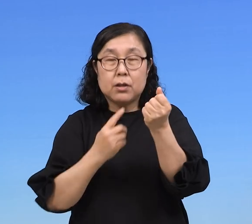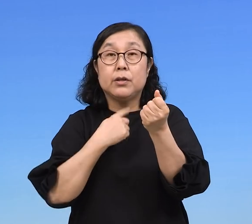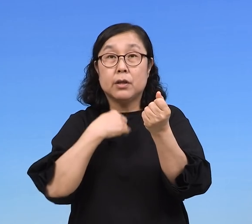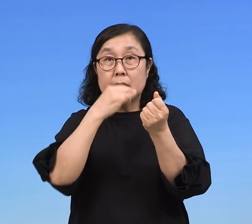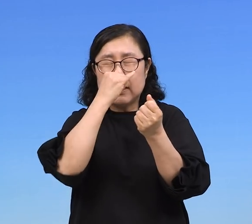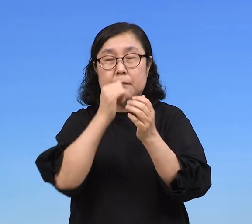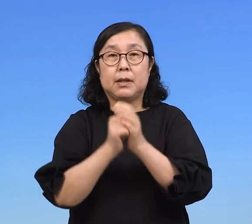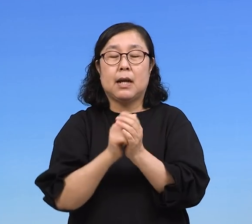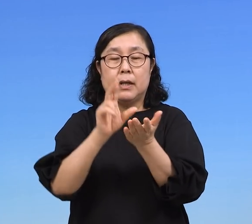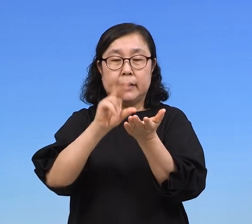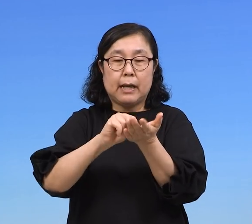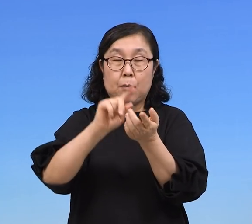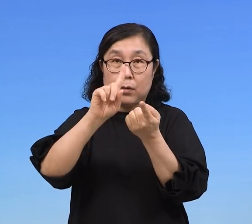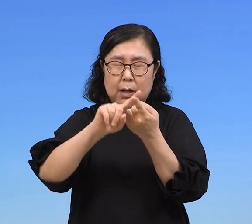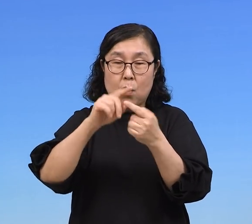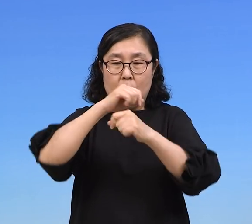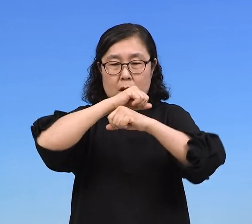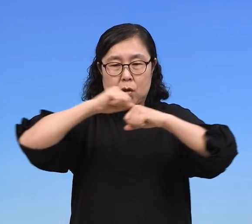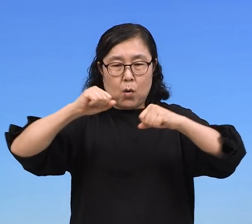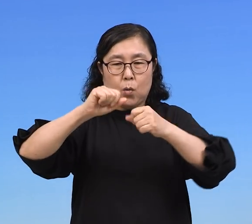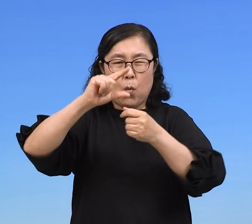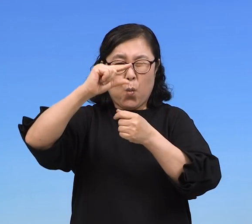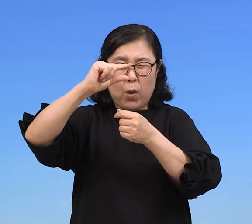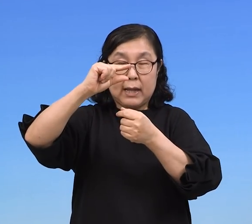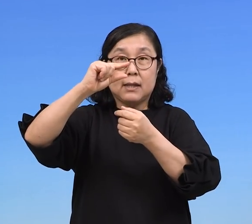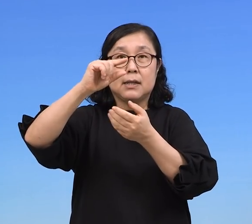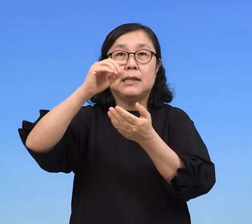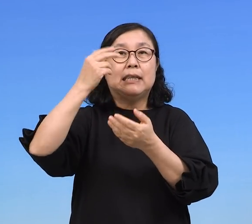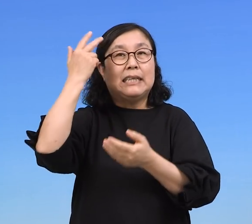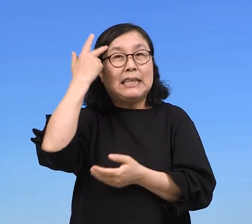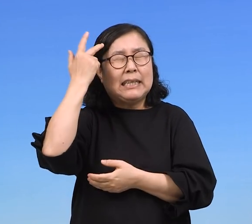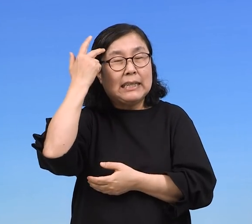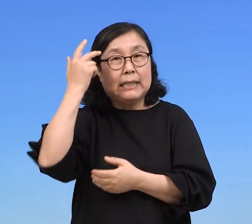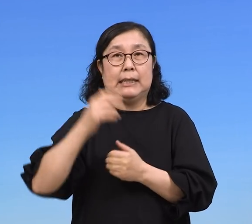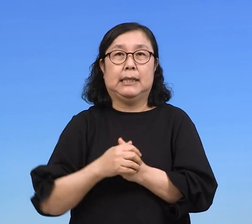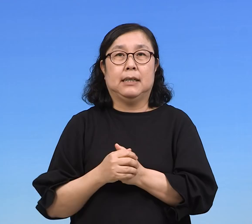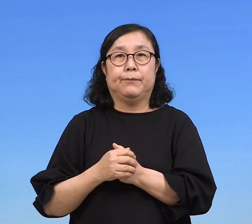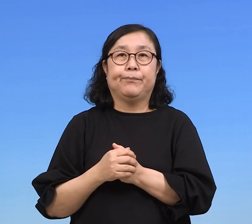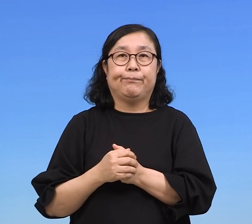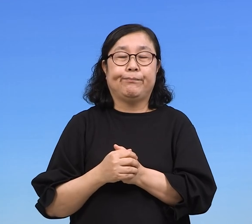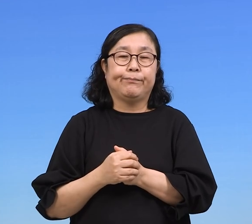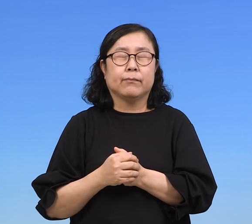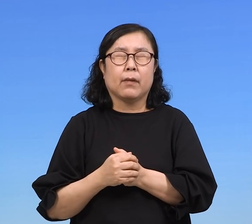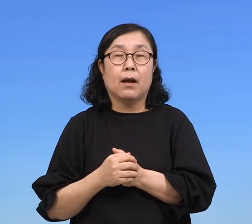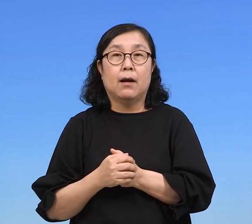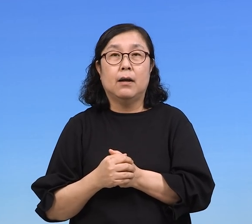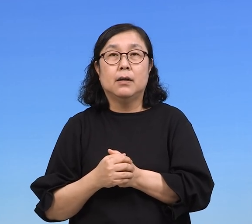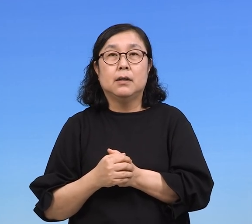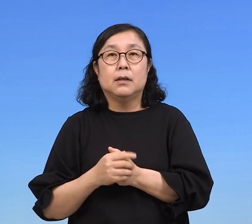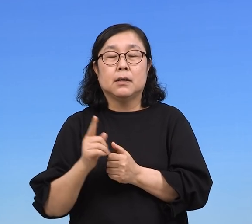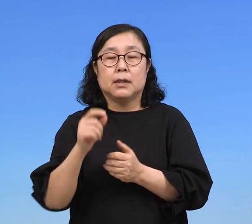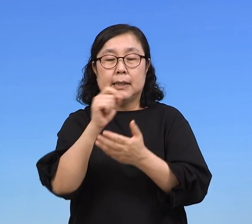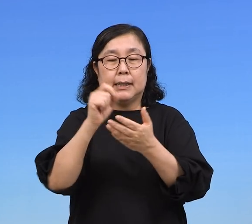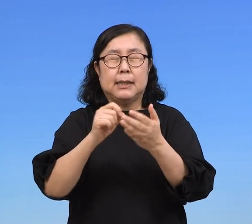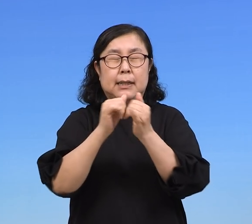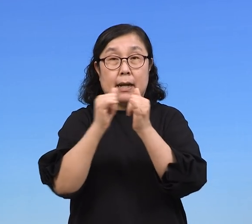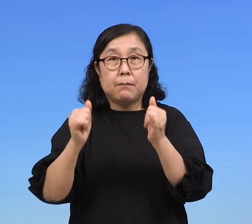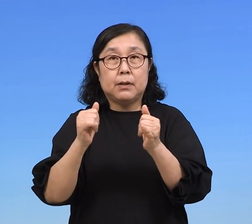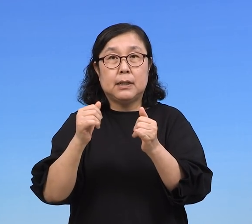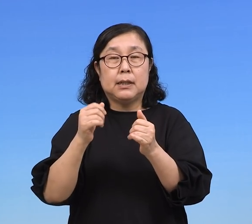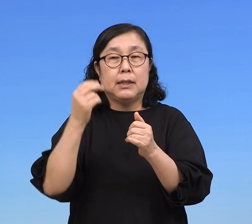이 제목 그대로 아닙니까? 넓고 얕은 지식. 그래서 이게 상징적이라는 겁니다. 물론